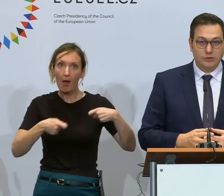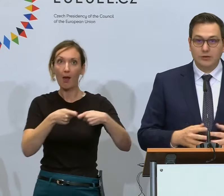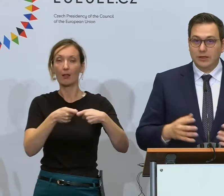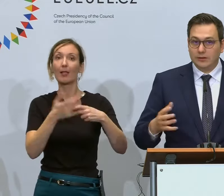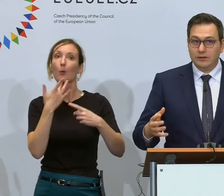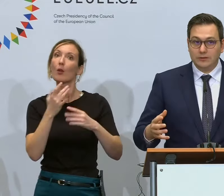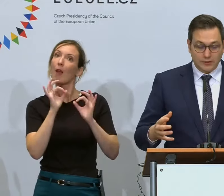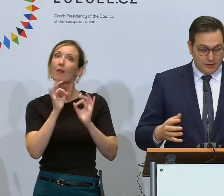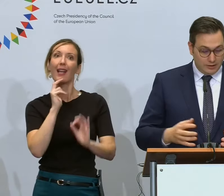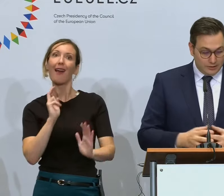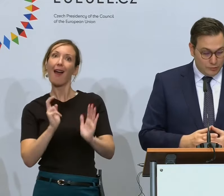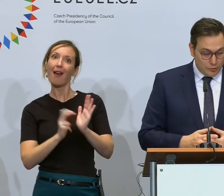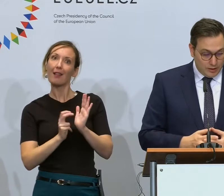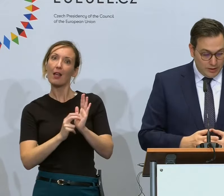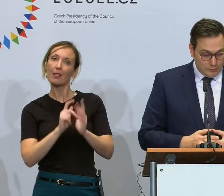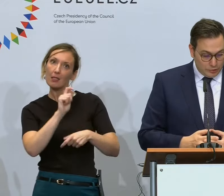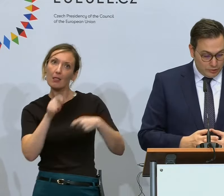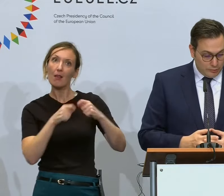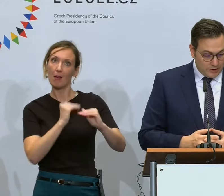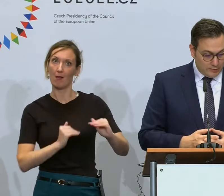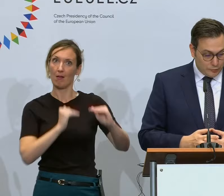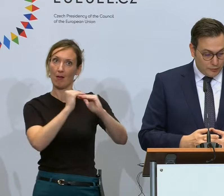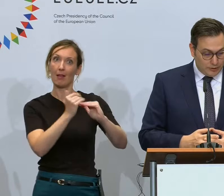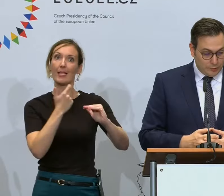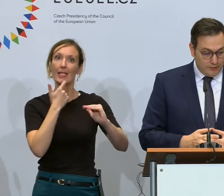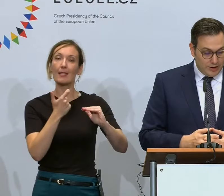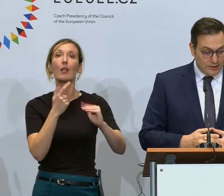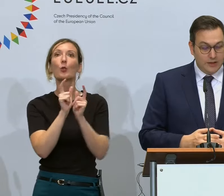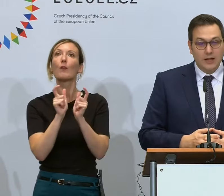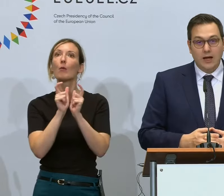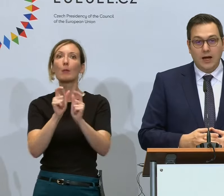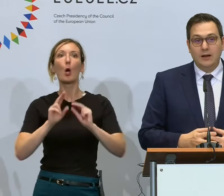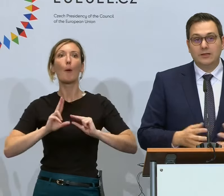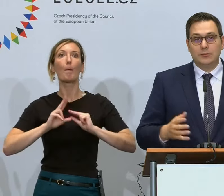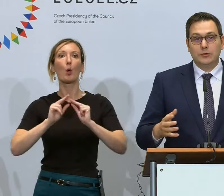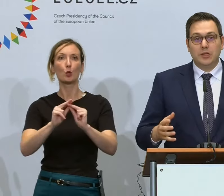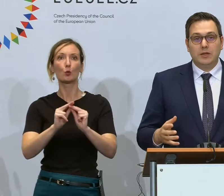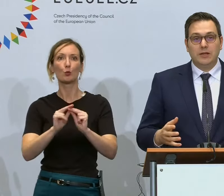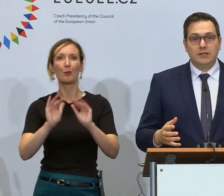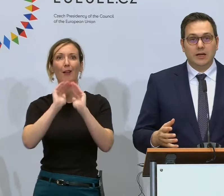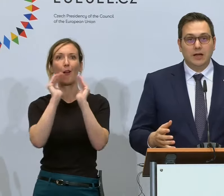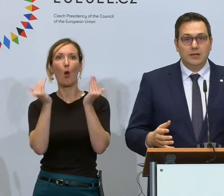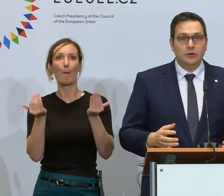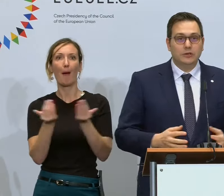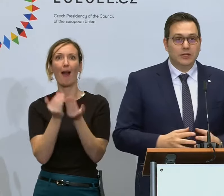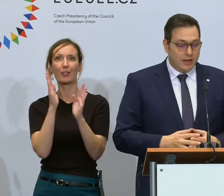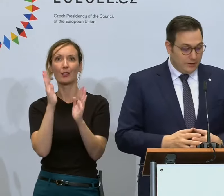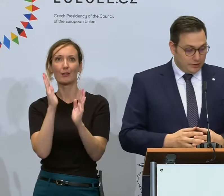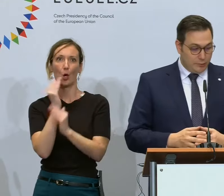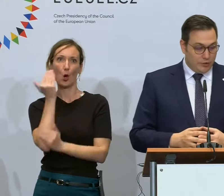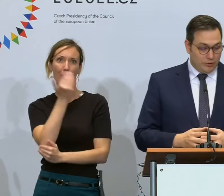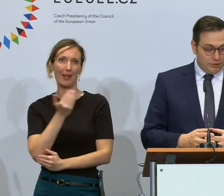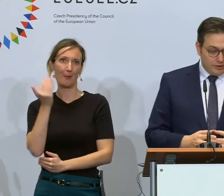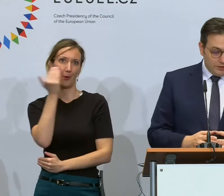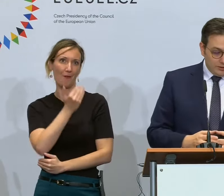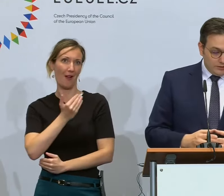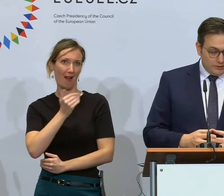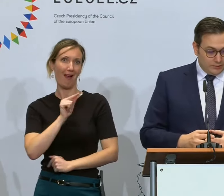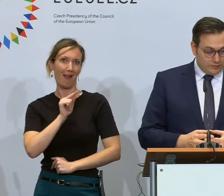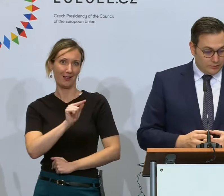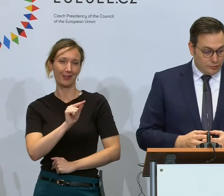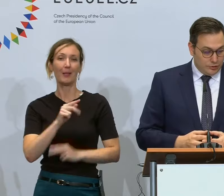energetických záležitostech, tak jak se bojuje proti globálnímu oteplování. A samozřejmě dneska je to celé spojeno